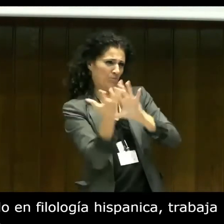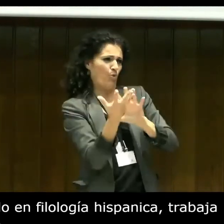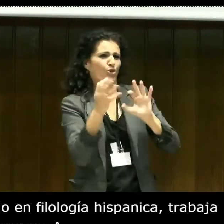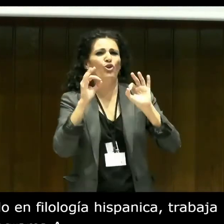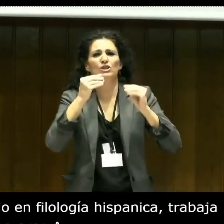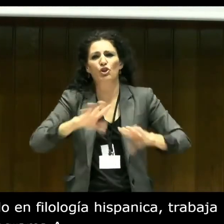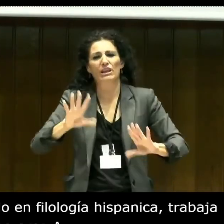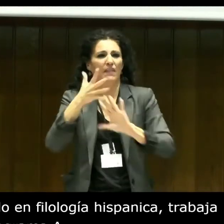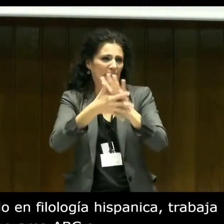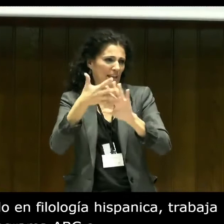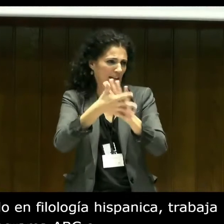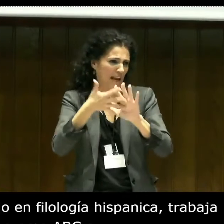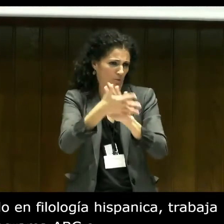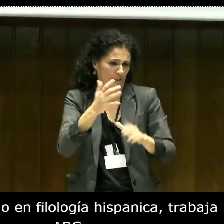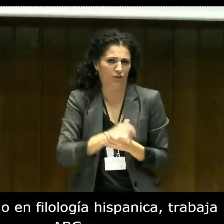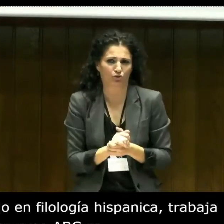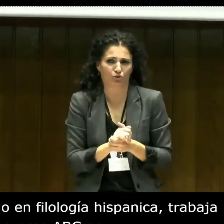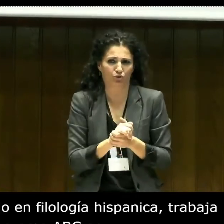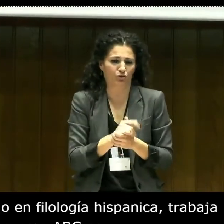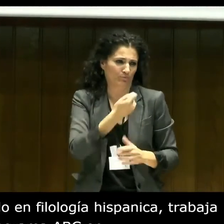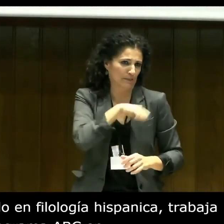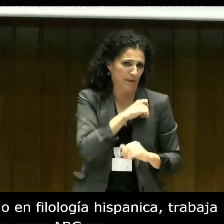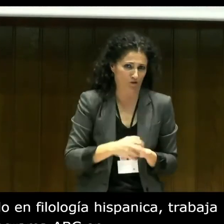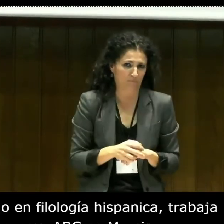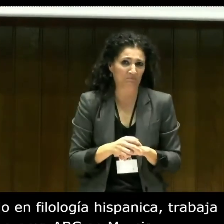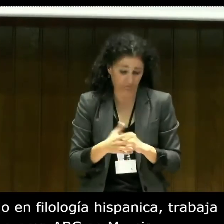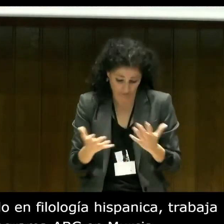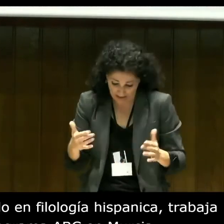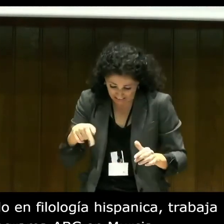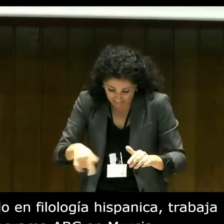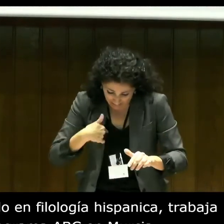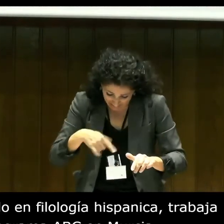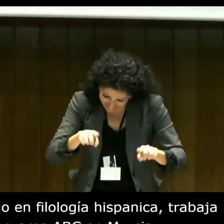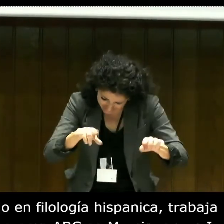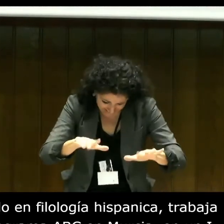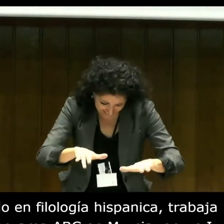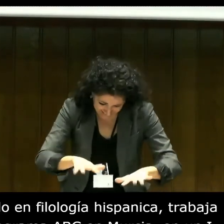Trabajando también en una tesis doctoral sobre la evolución de la lengua de signos española.